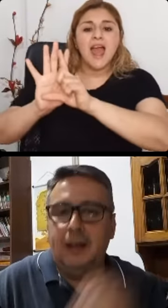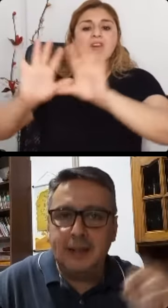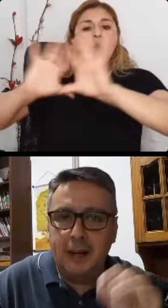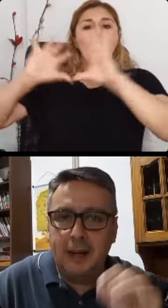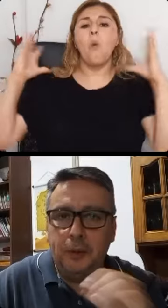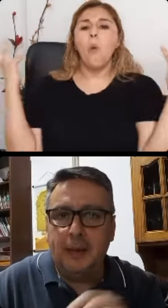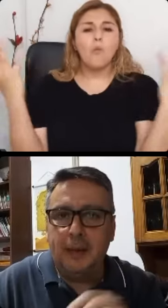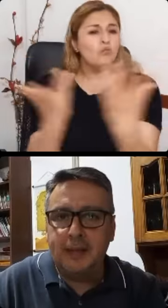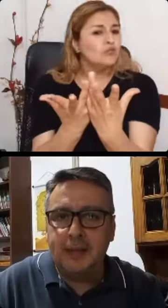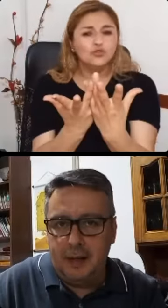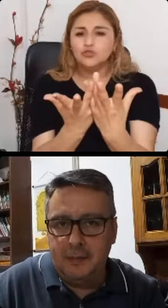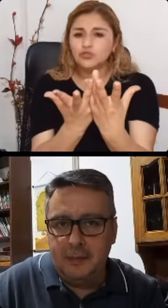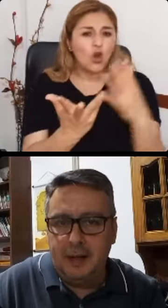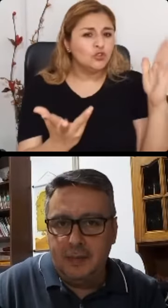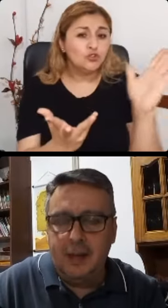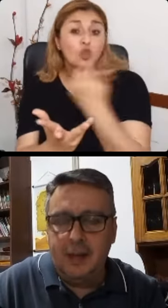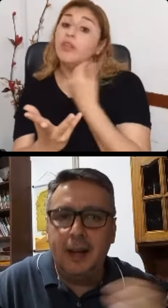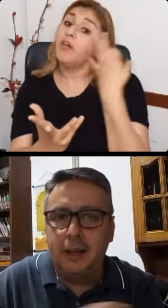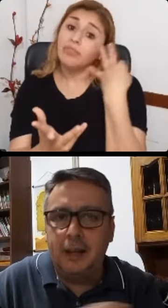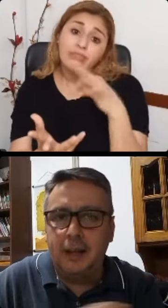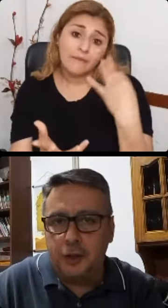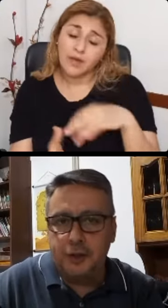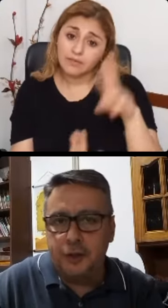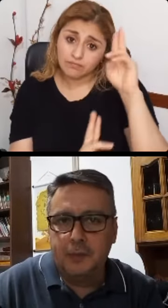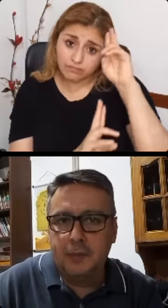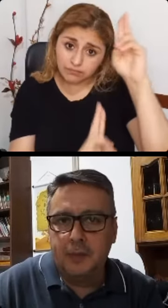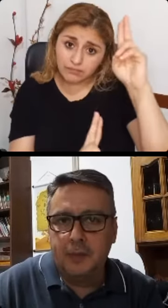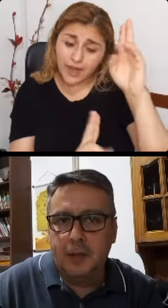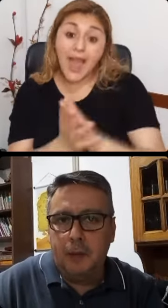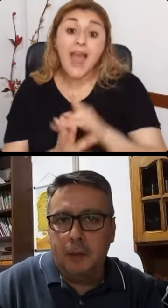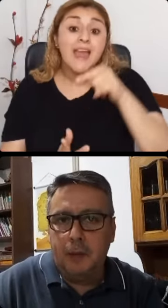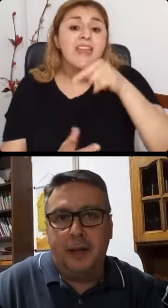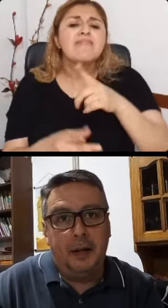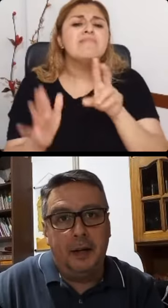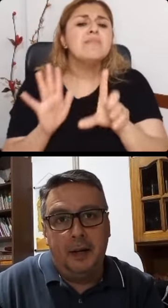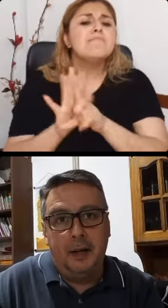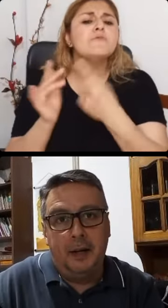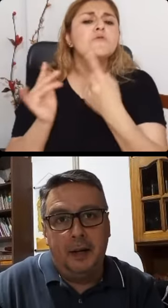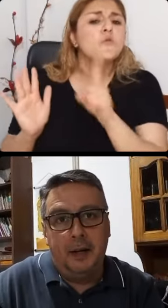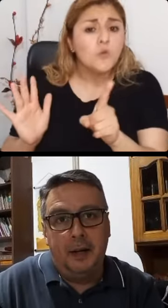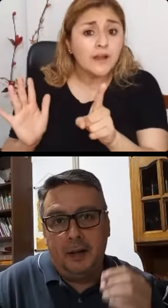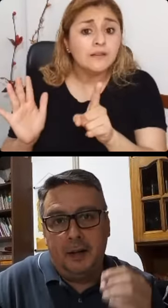y esa ley universal es la ley de Dios porque